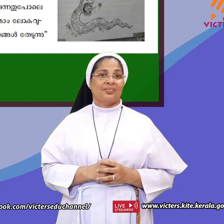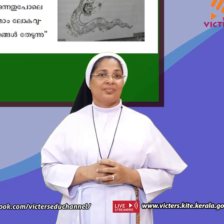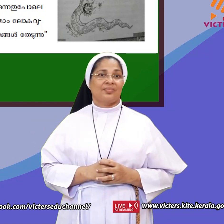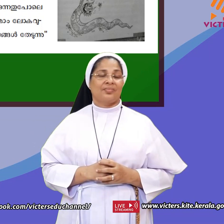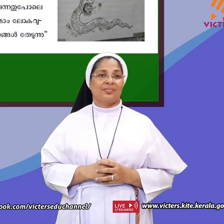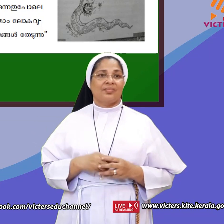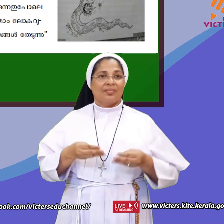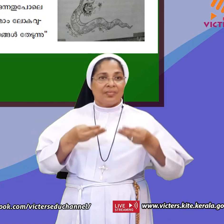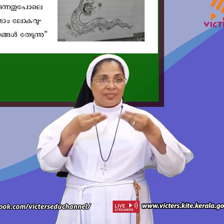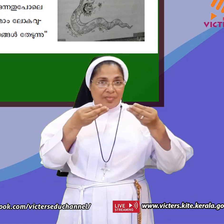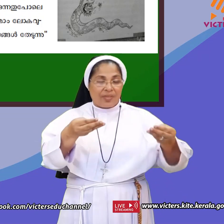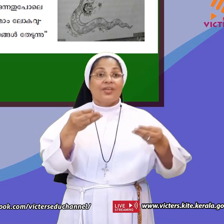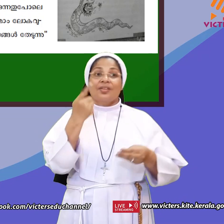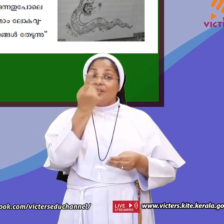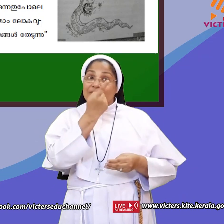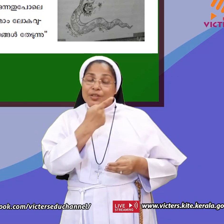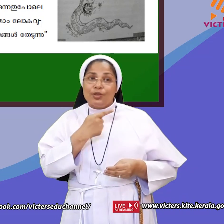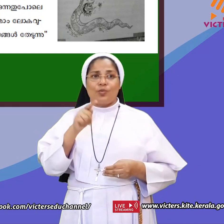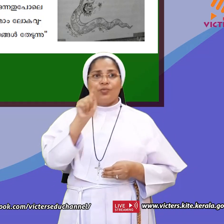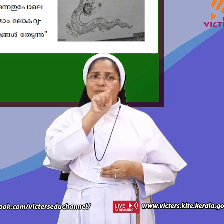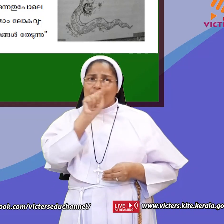തന്നിരിക്കുന്ന ചിത്രവും വരികളും ഒരുപോലെയാണോ എന്ന് നോക്കുക.